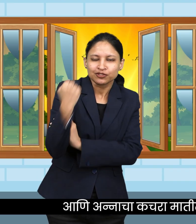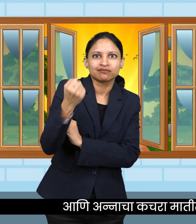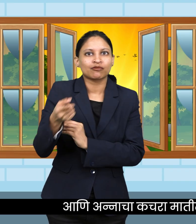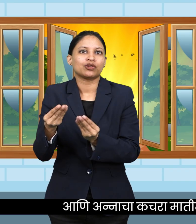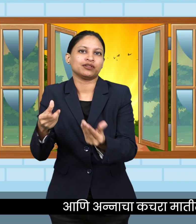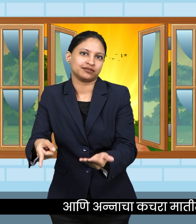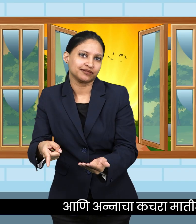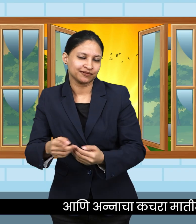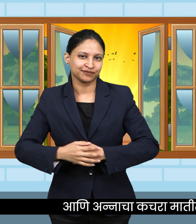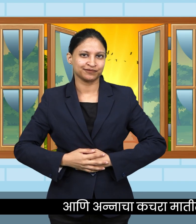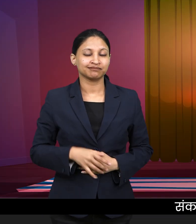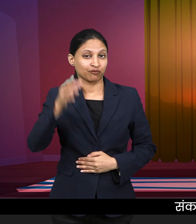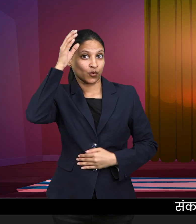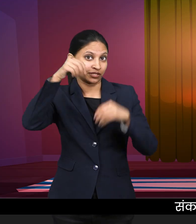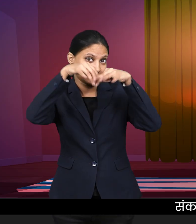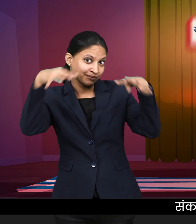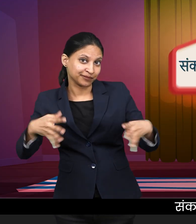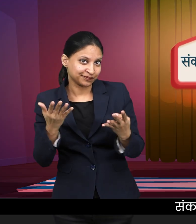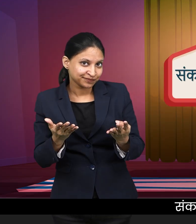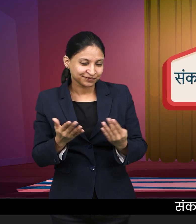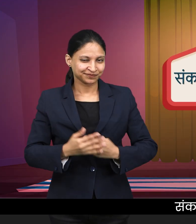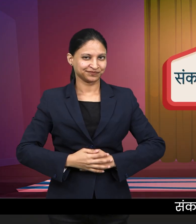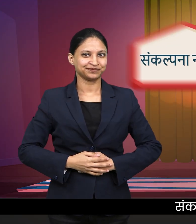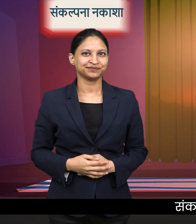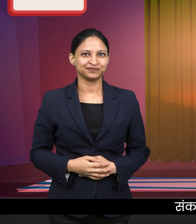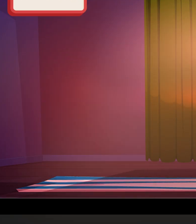तत्वे वाढवतो. संकल्पना नकाशा.